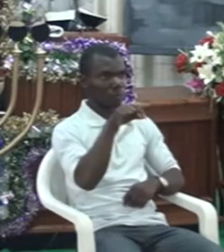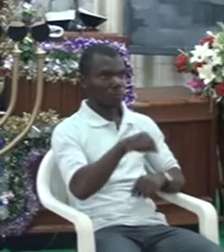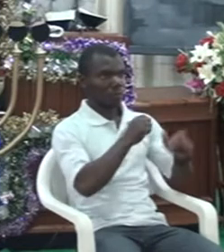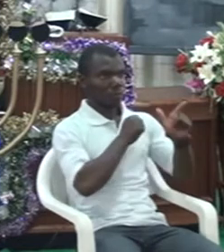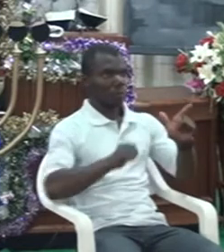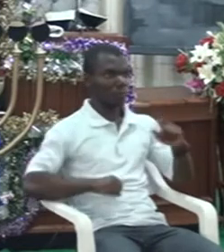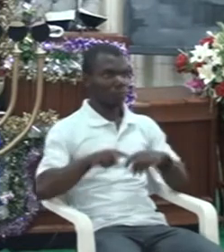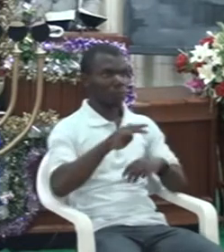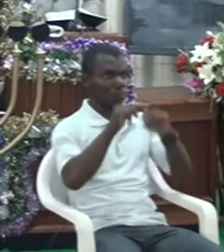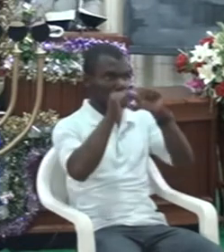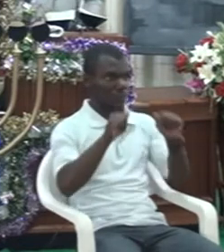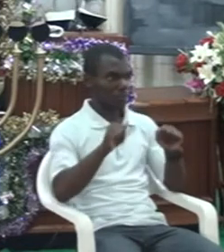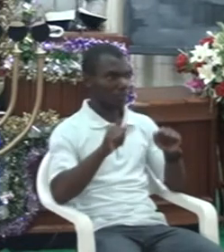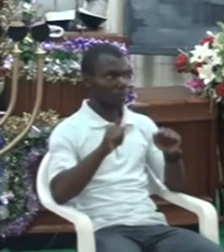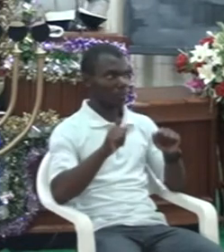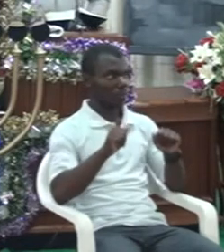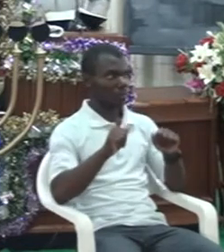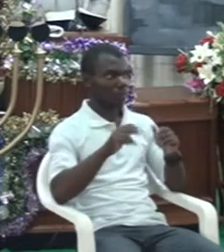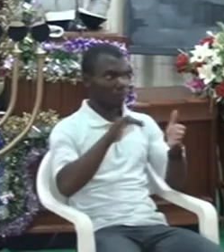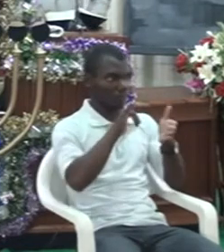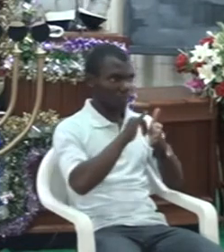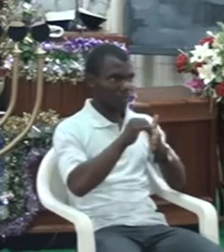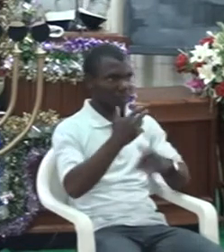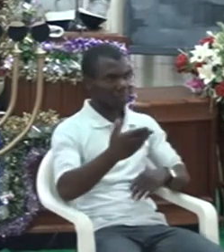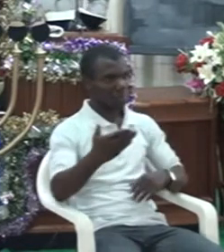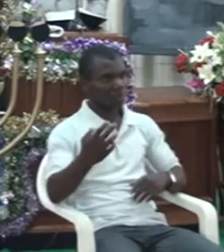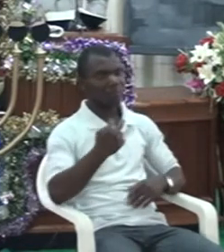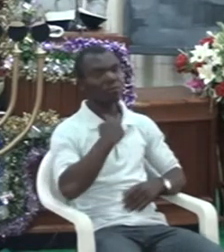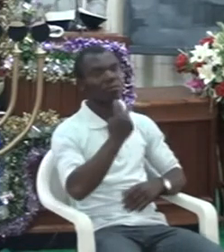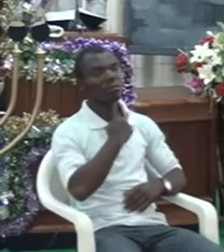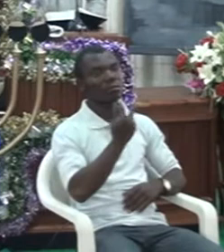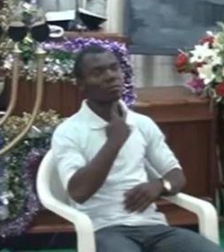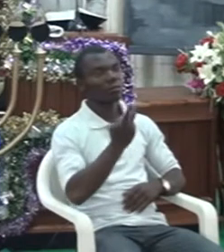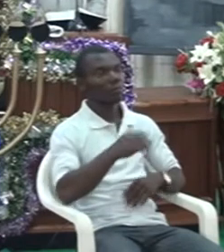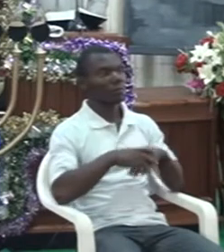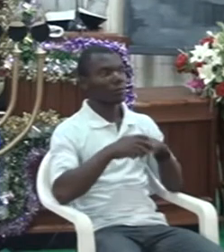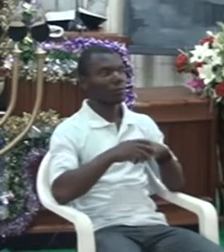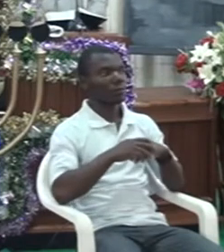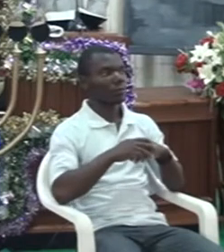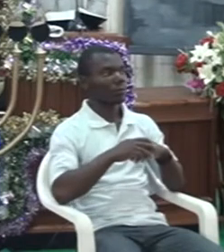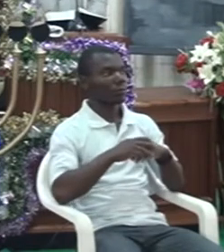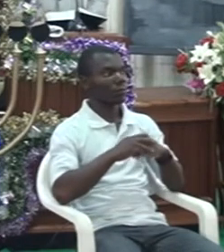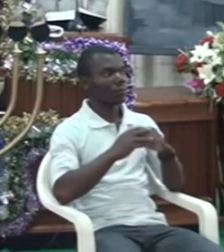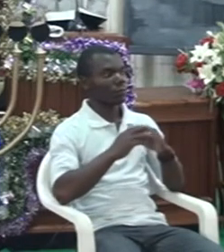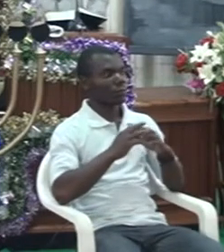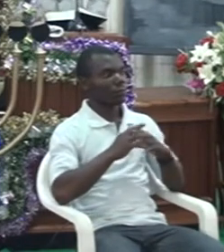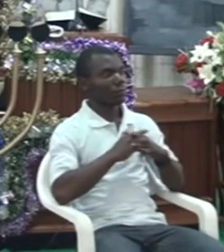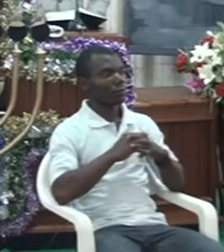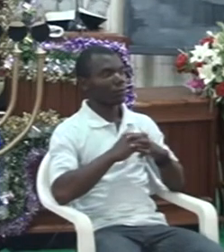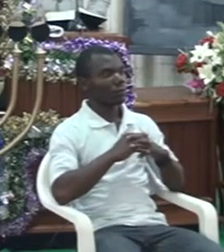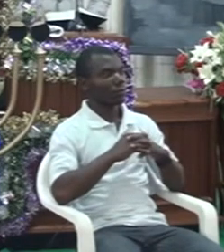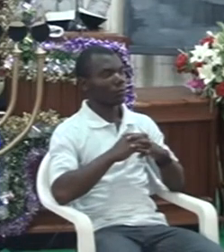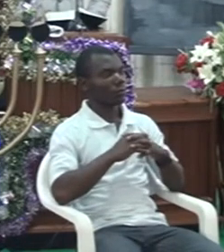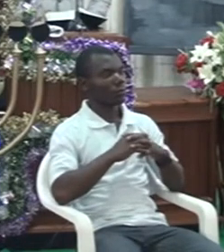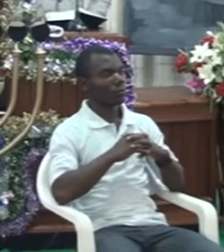awabariki. Que le Seigneur vous bénisse. C'est quelque voix. Ni njia fulani. Sauti fulani. Ah,